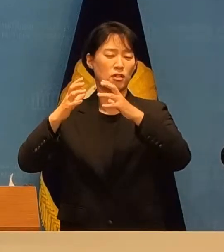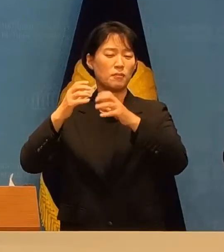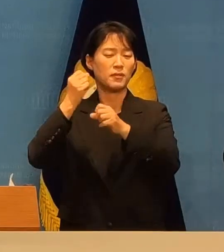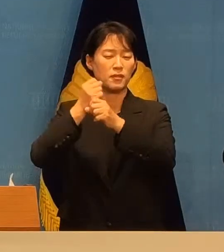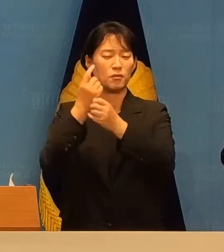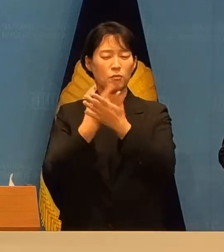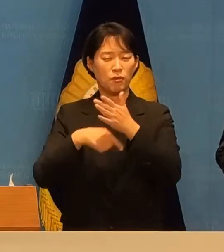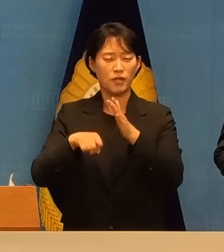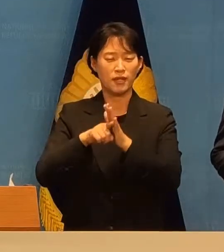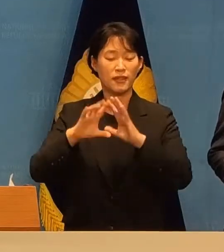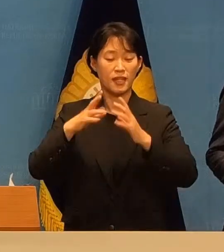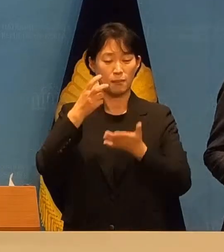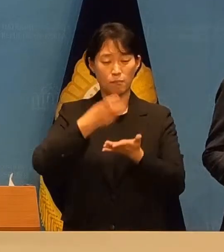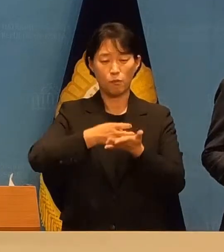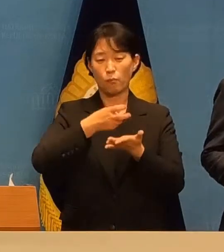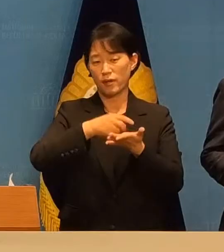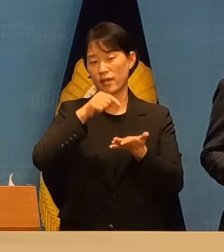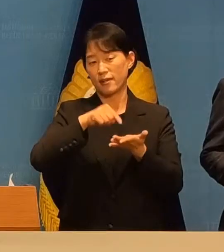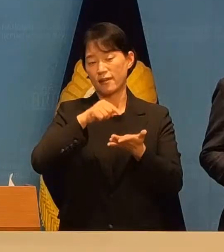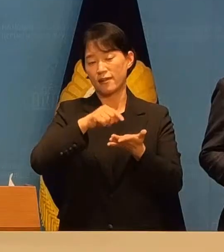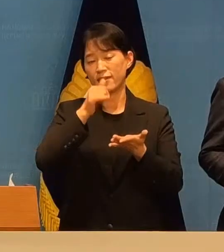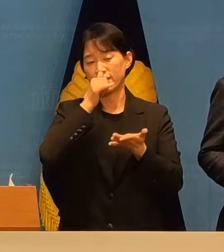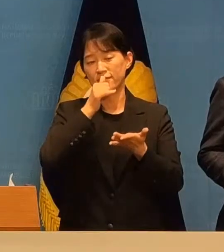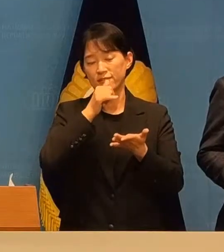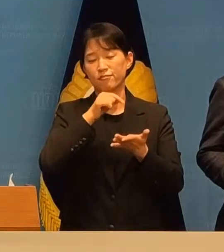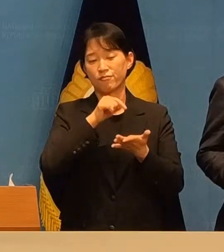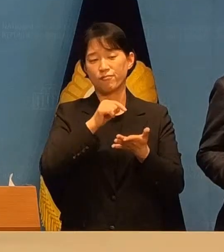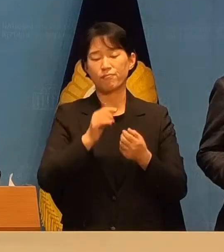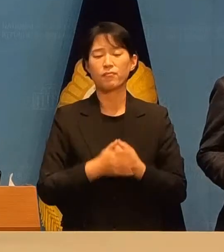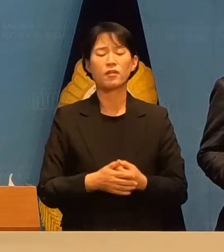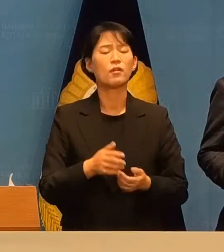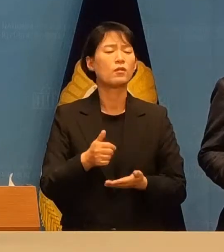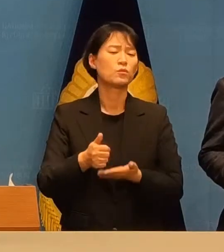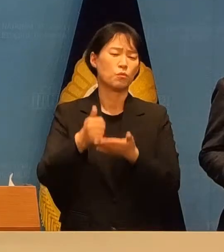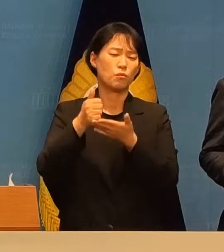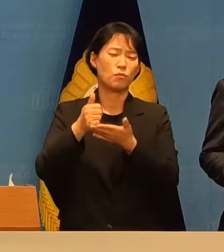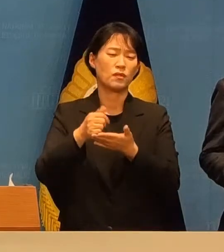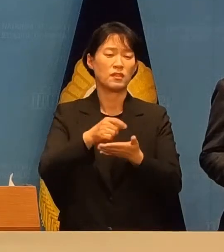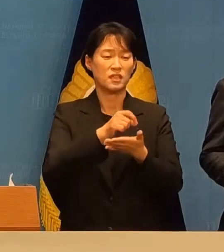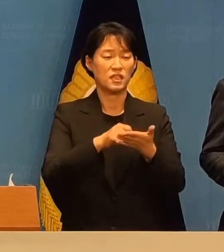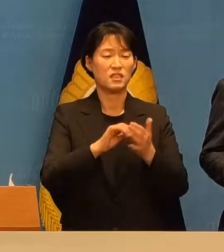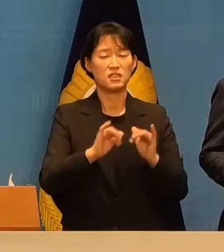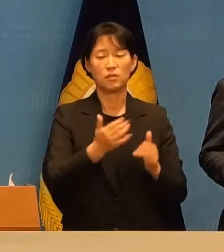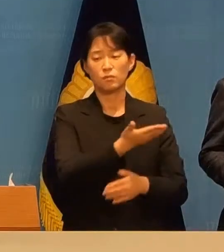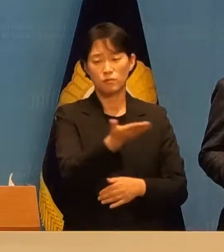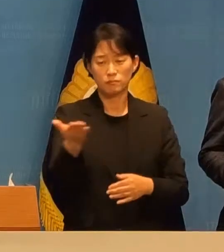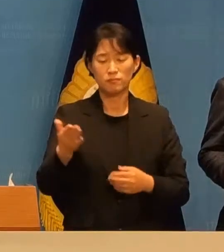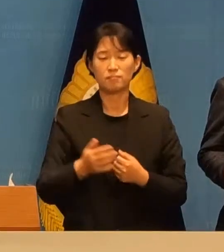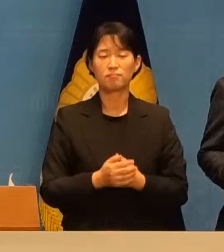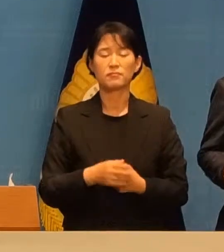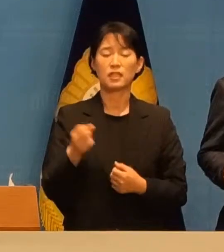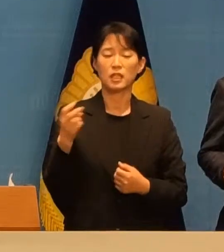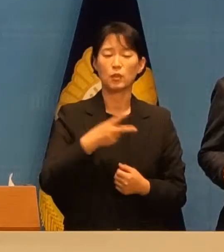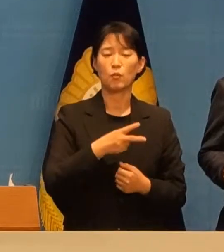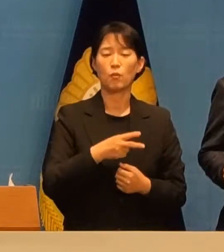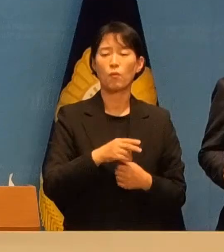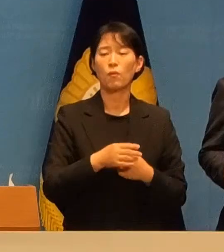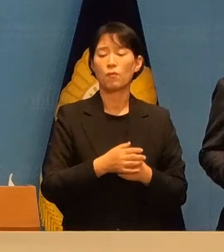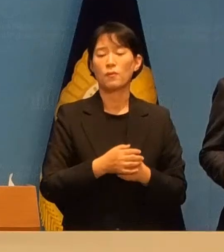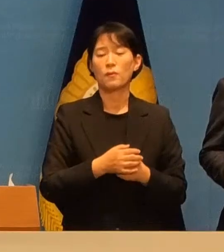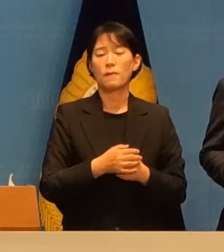세워진 헌법의 울타리입니다. 존경하는 기자, 언론 여러분, 그리고 이 판을